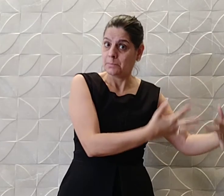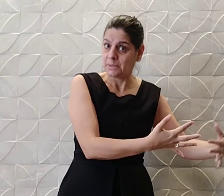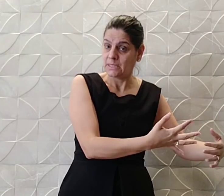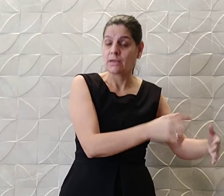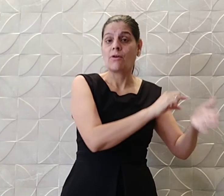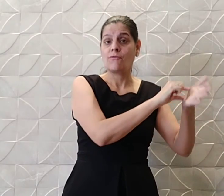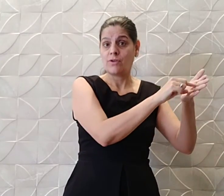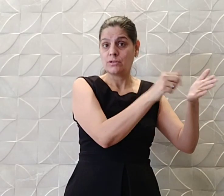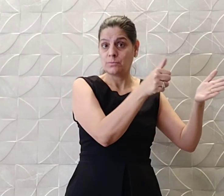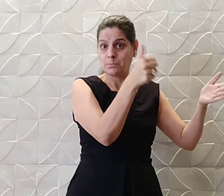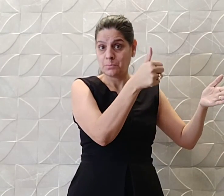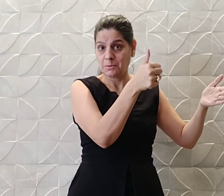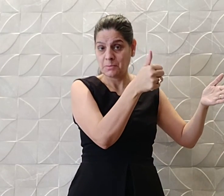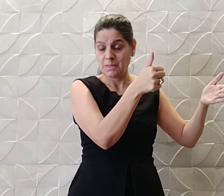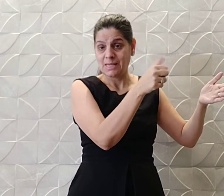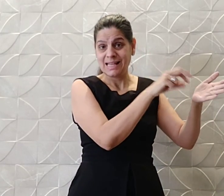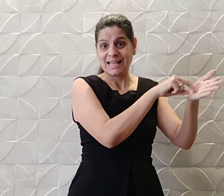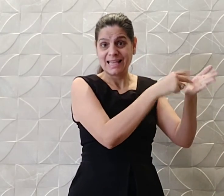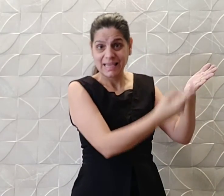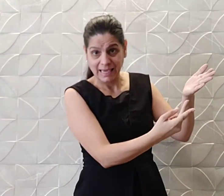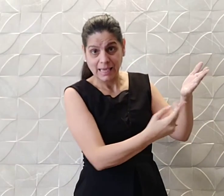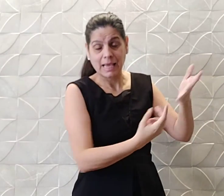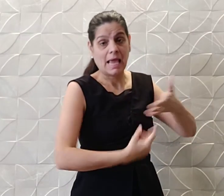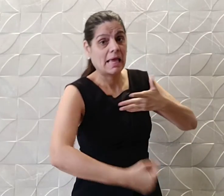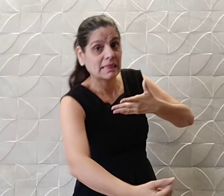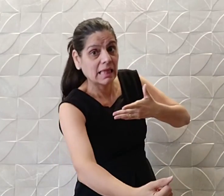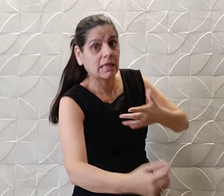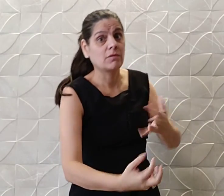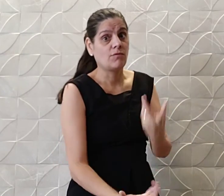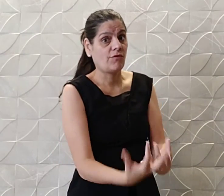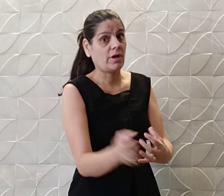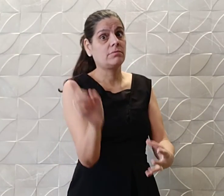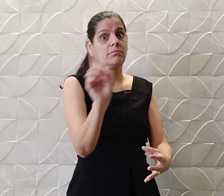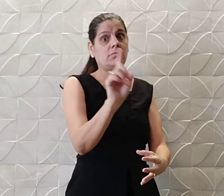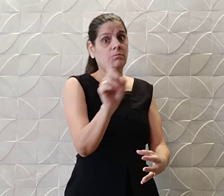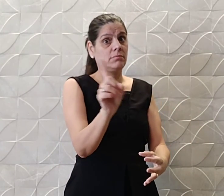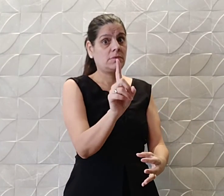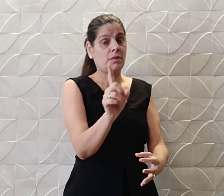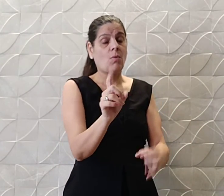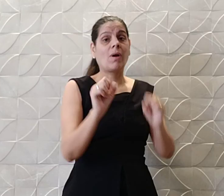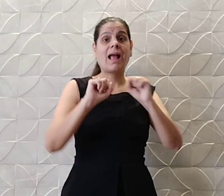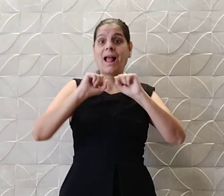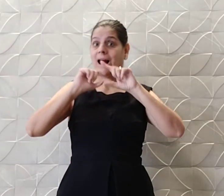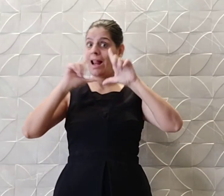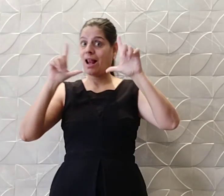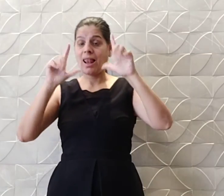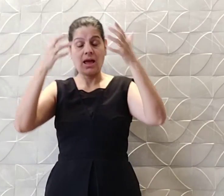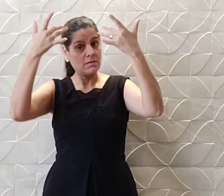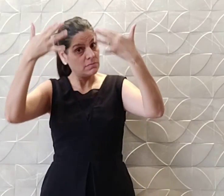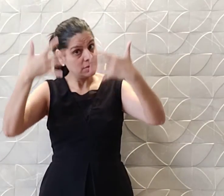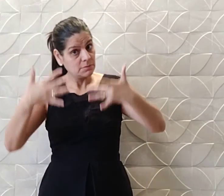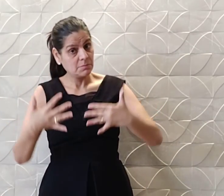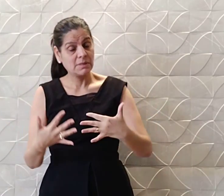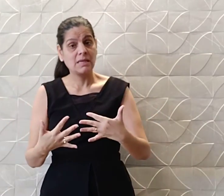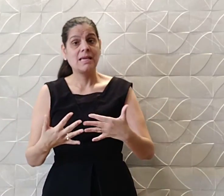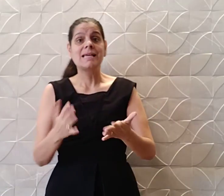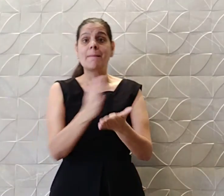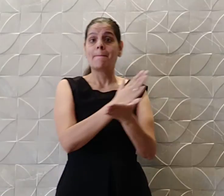1 sobre este assunto. Quando ele mesmo disse claramente que mesmo dentre a nação de Israel há